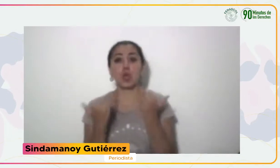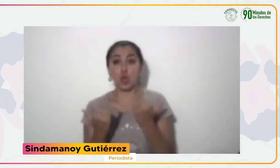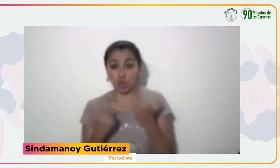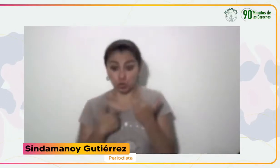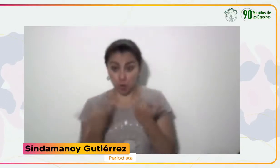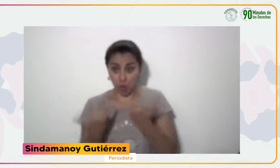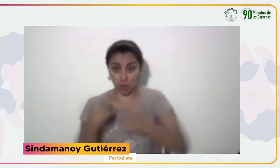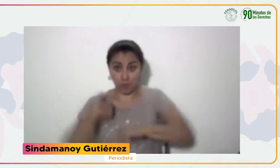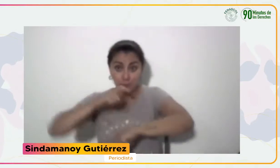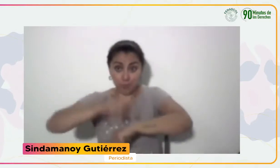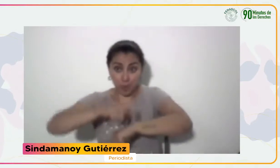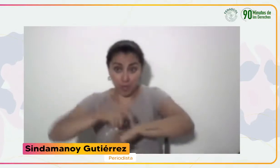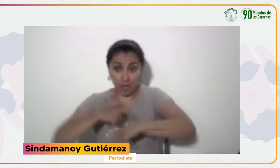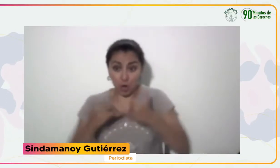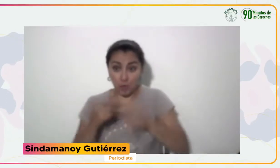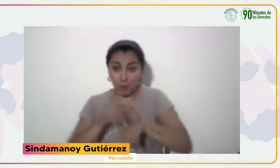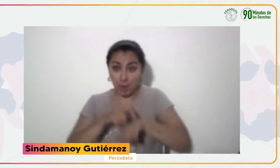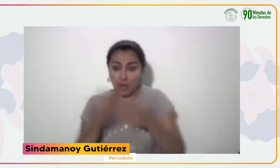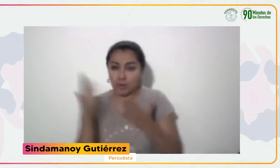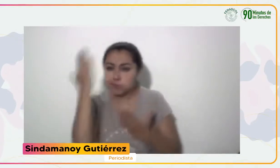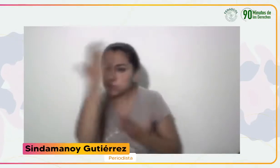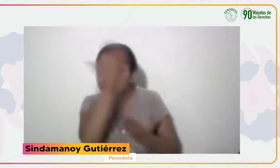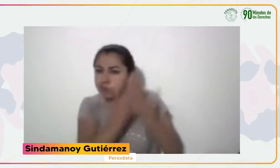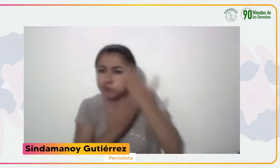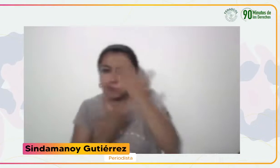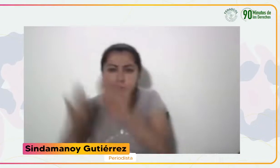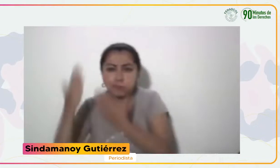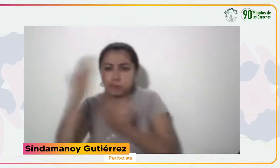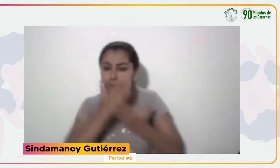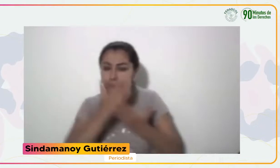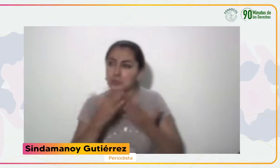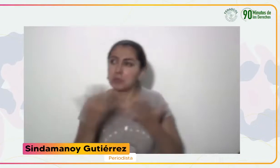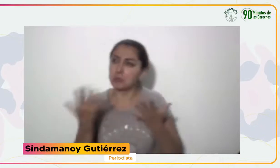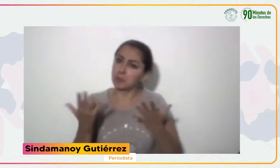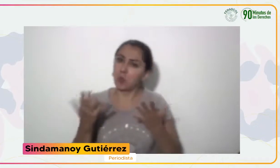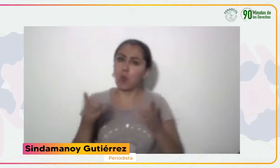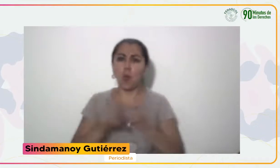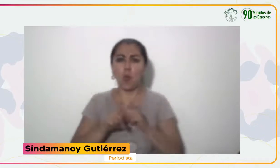mujeres que se debe estar en estos grupos. Analizando